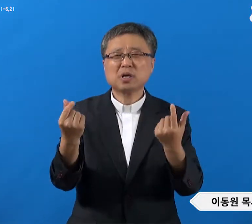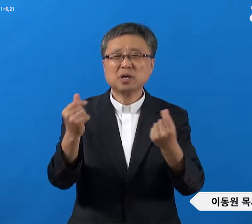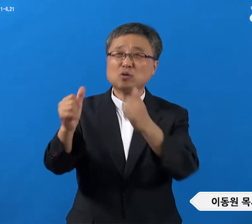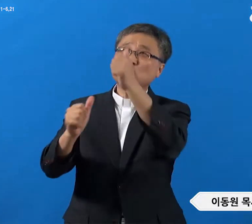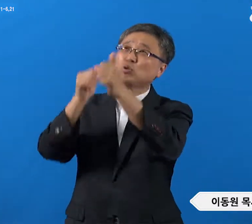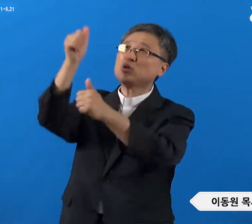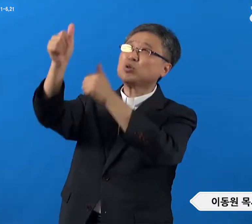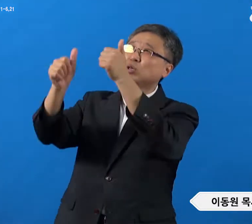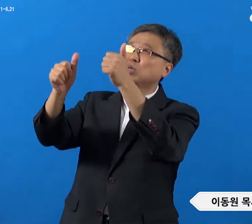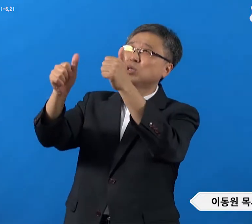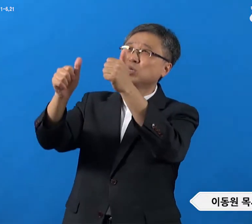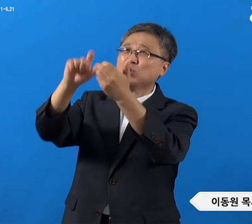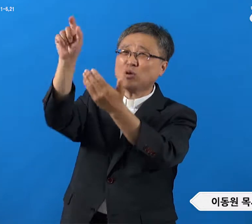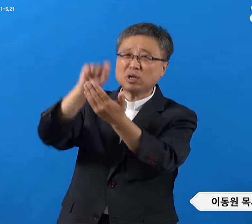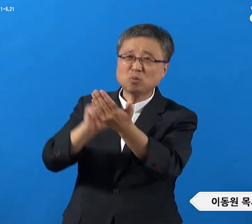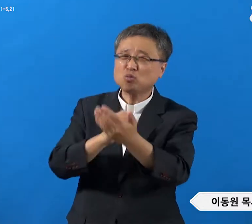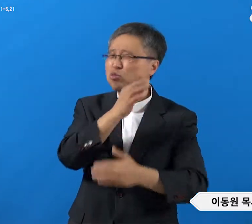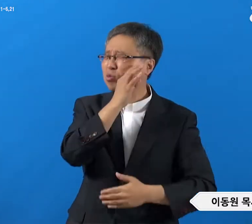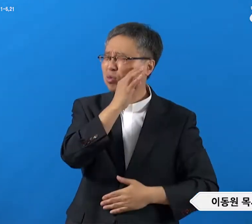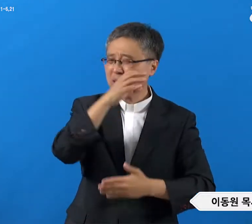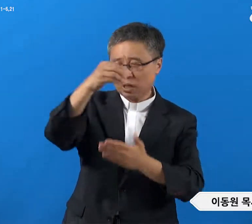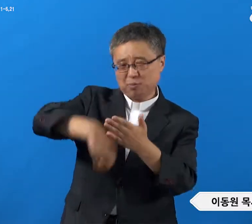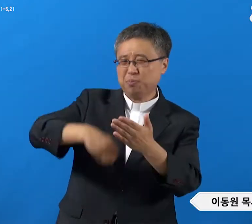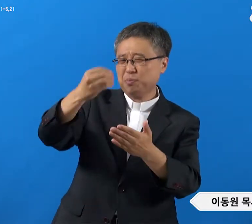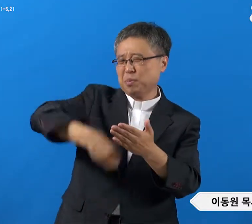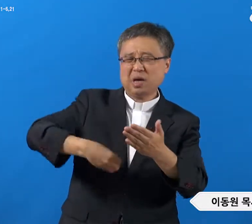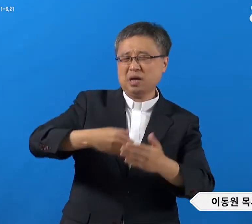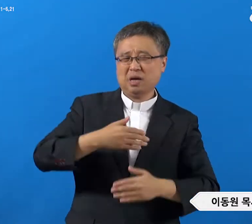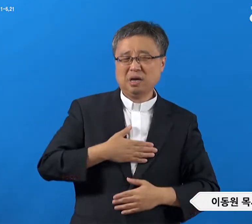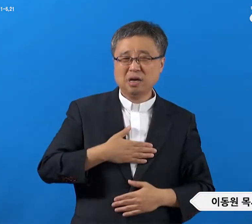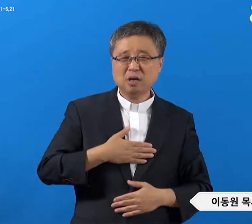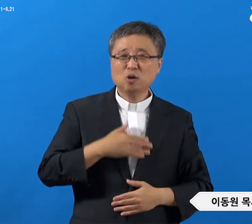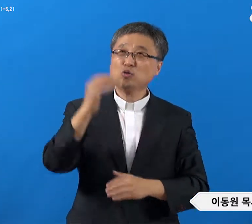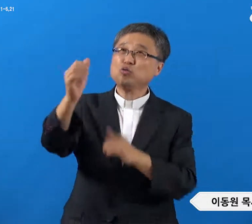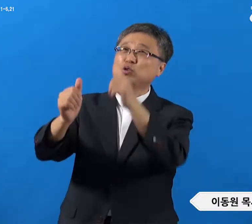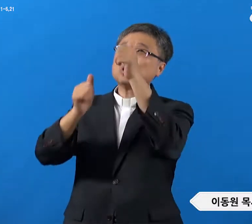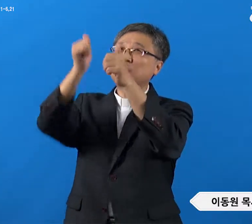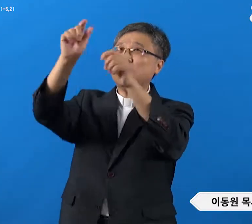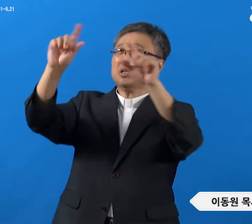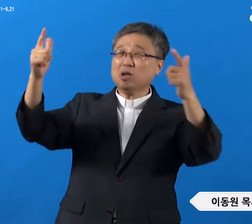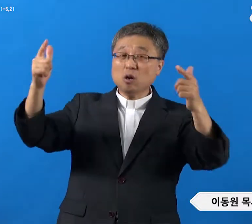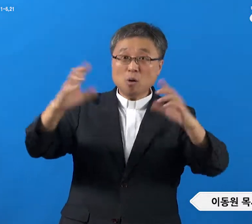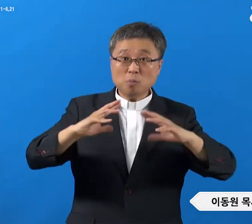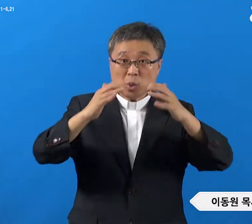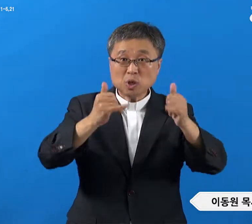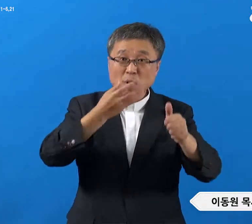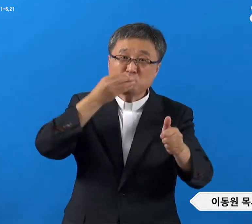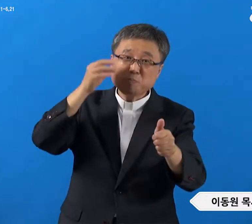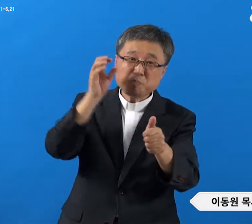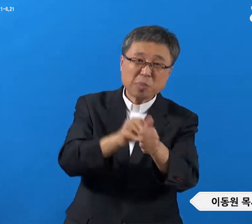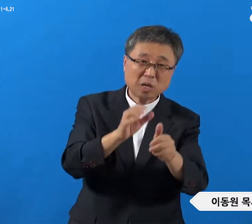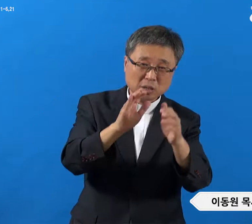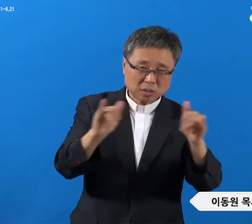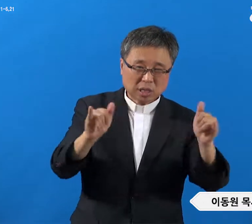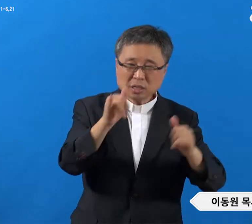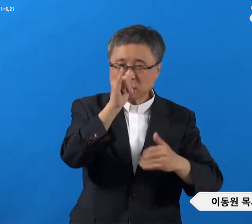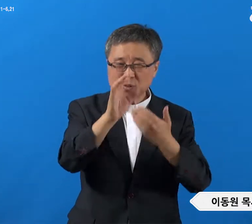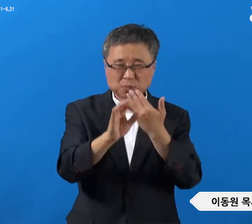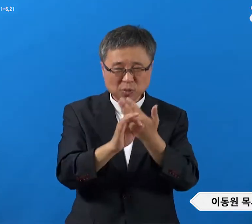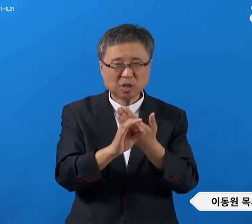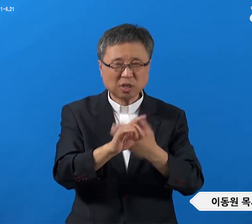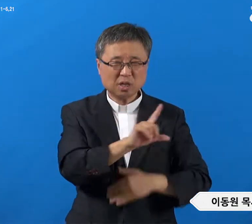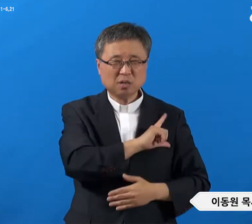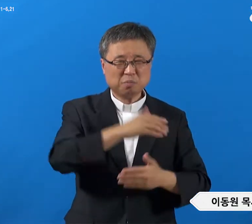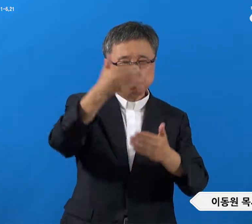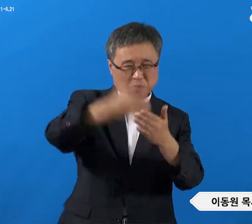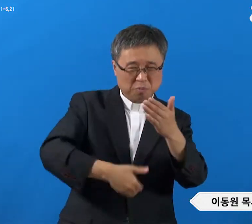조상들 기록할 때 부끄러운 거 기록하겠어요? 또 조상들 가운데 민족 반역자가 있었다. 아마 이름을 빼놓을 거예요. 우리 같으면.